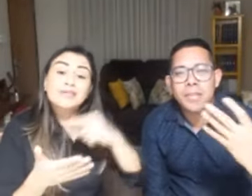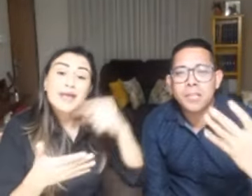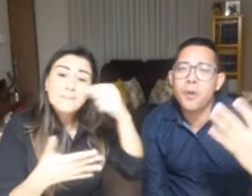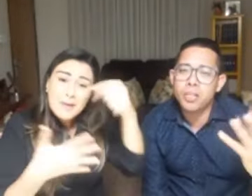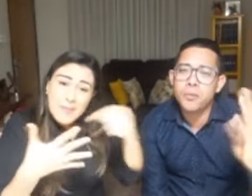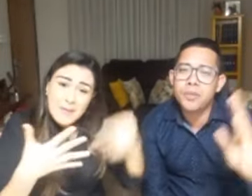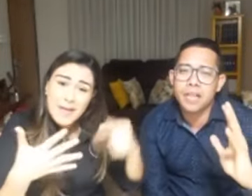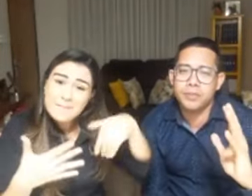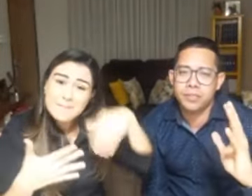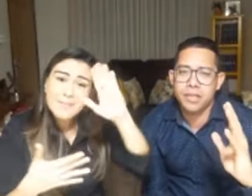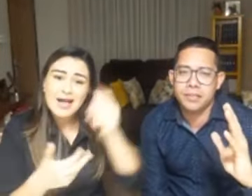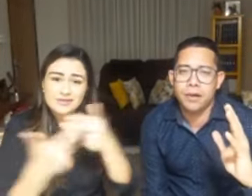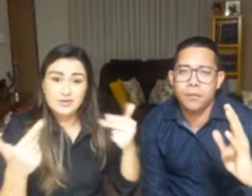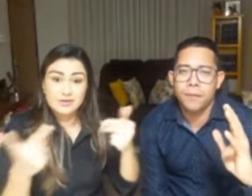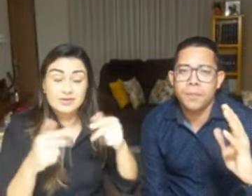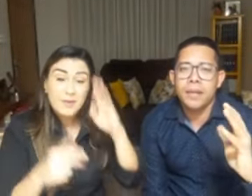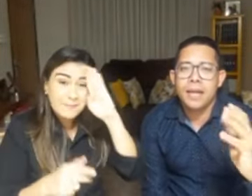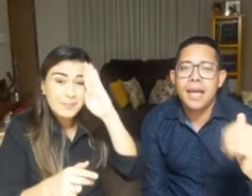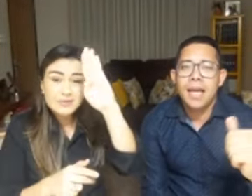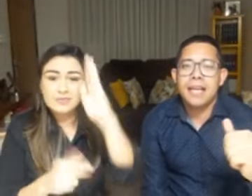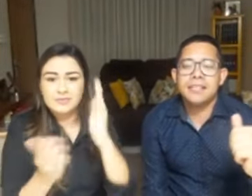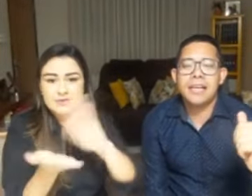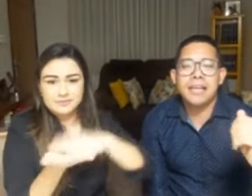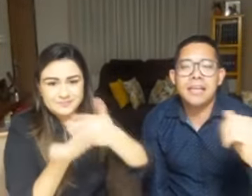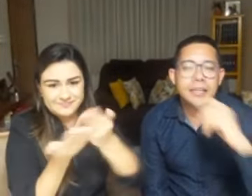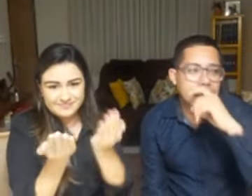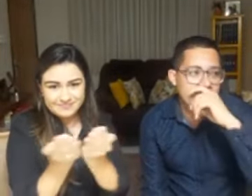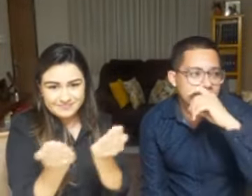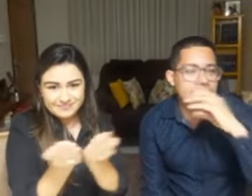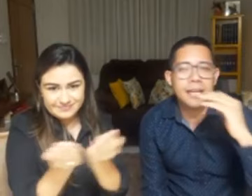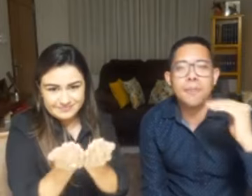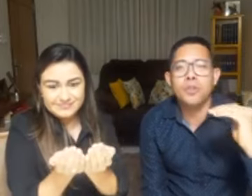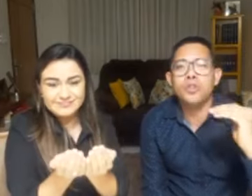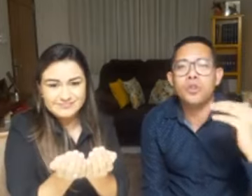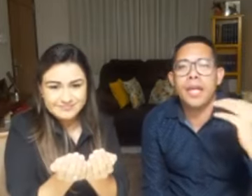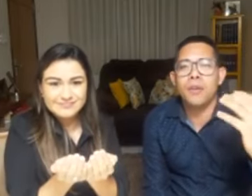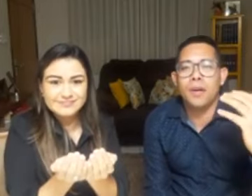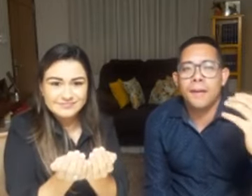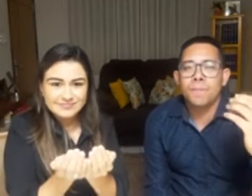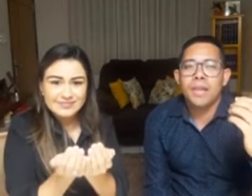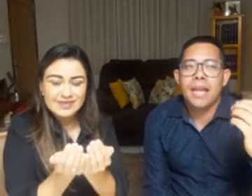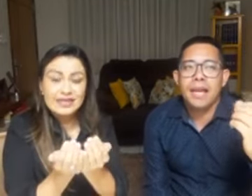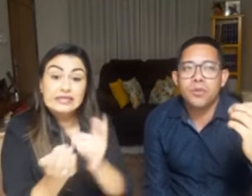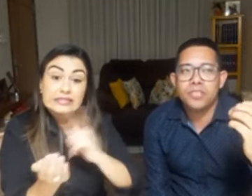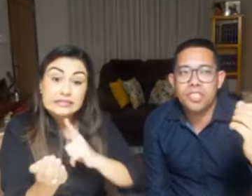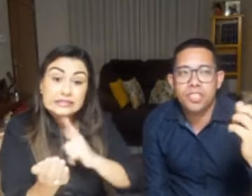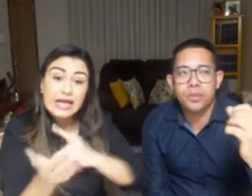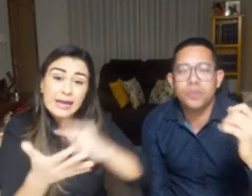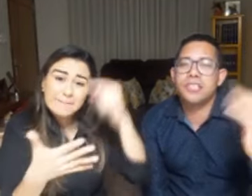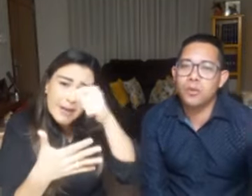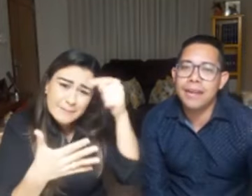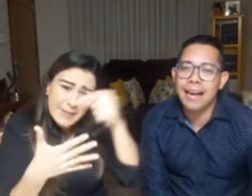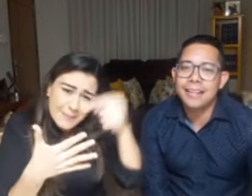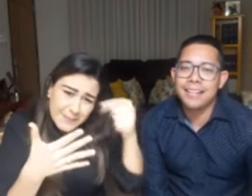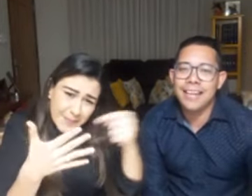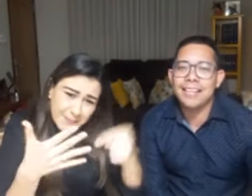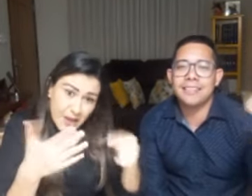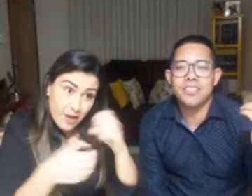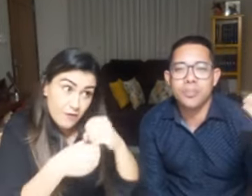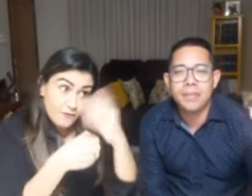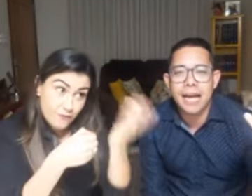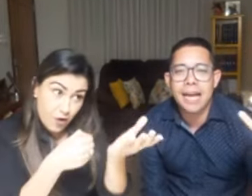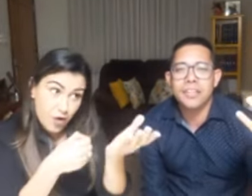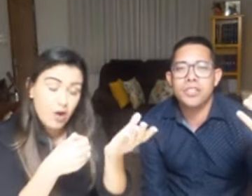além, principalmente para o intérprete cristão. Né? Essa linha é muito tênua no sentido secular, né?